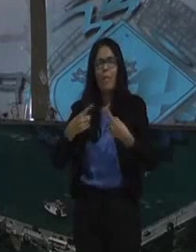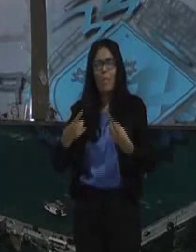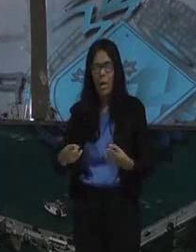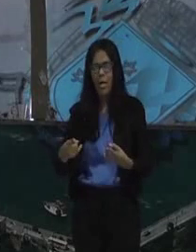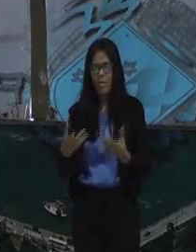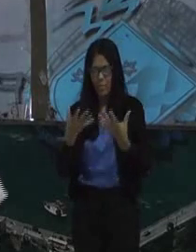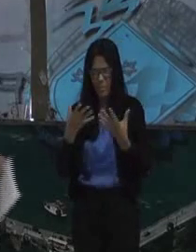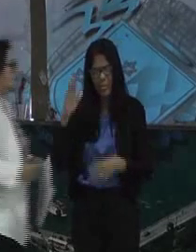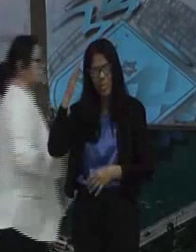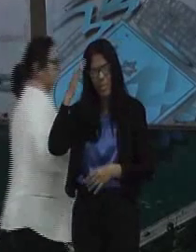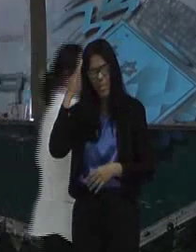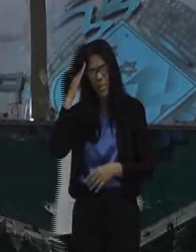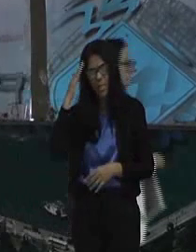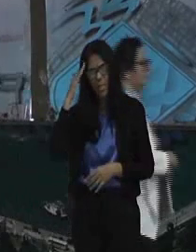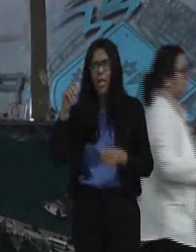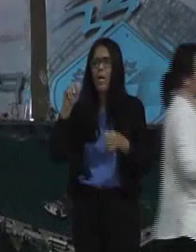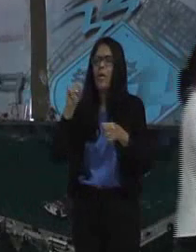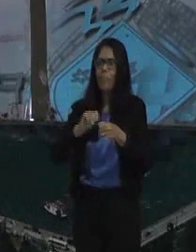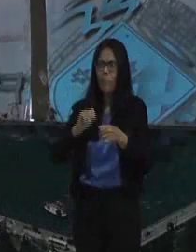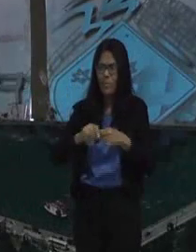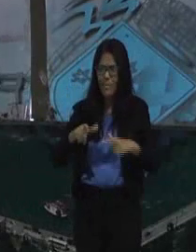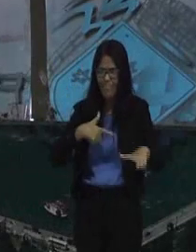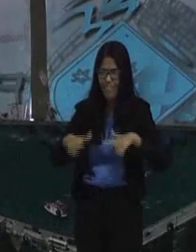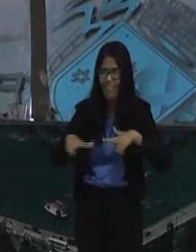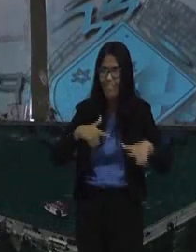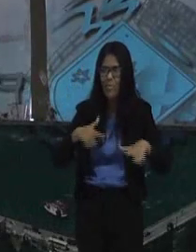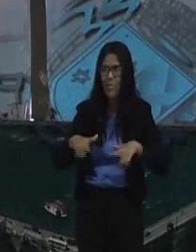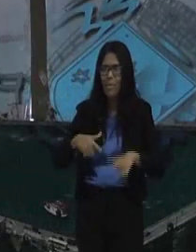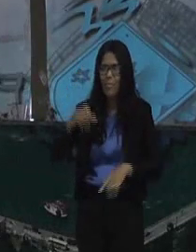cumprido. A gente sai dessa casa...